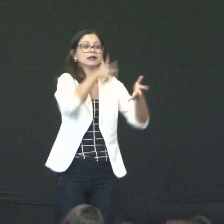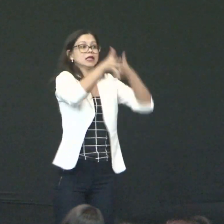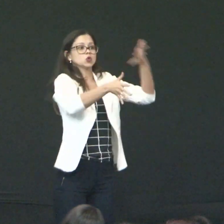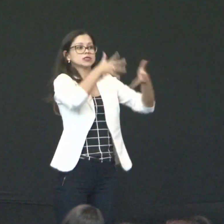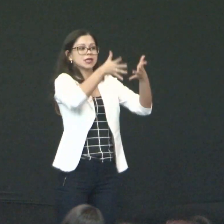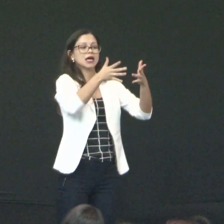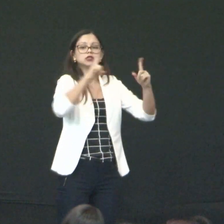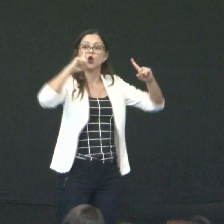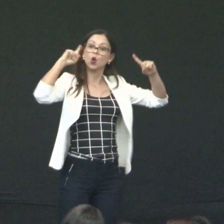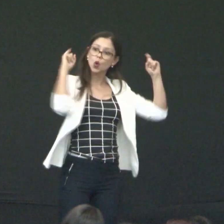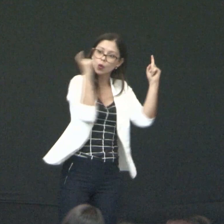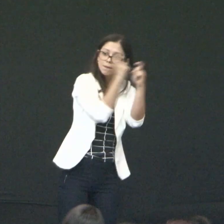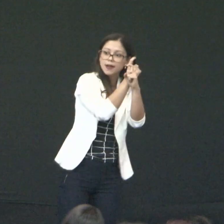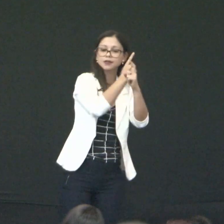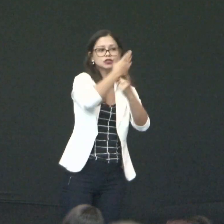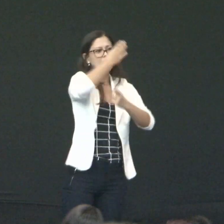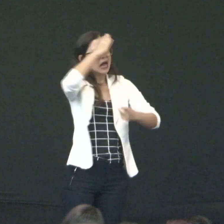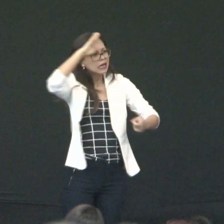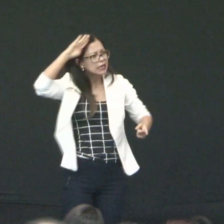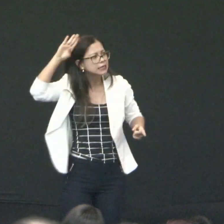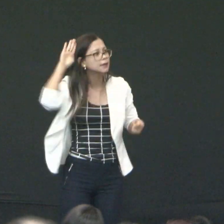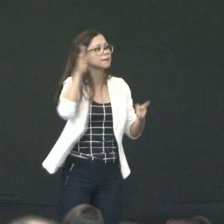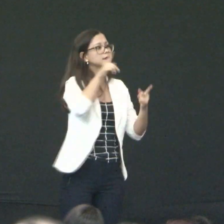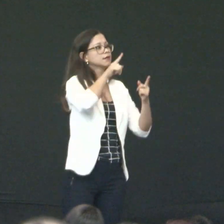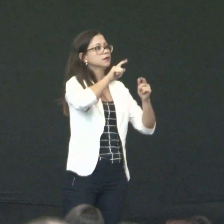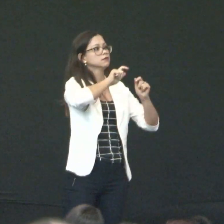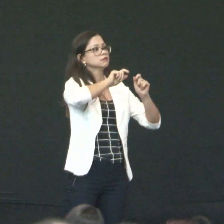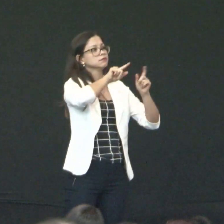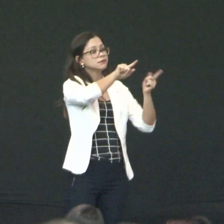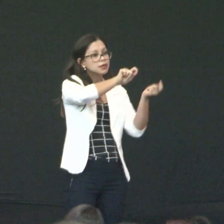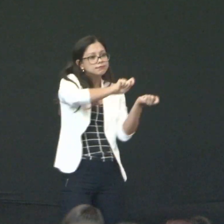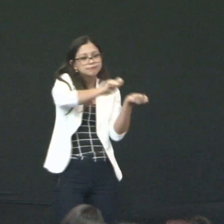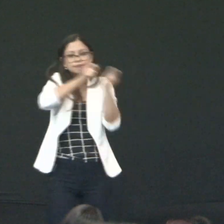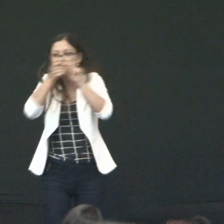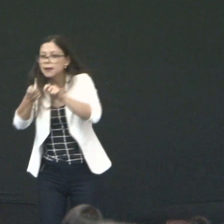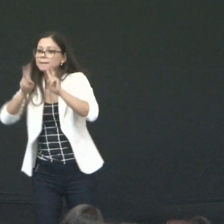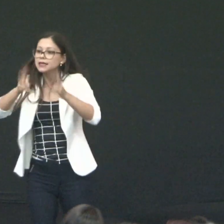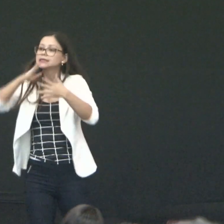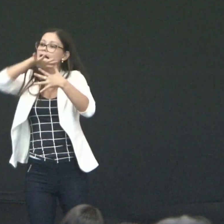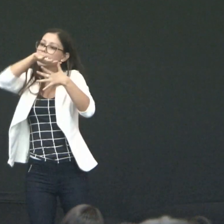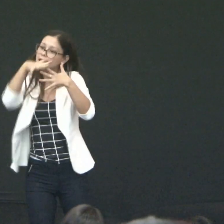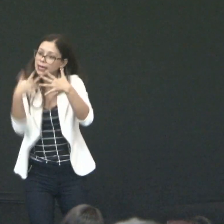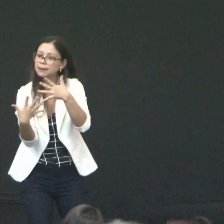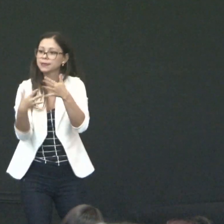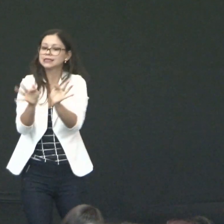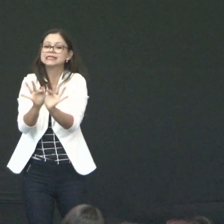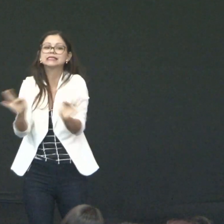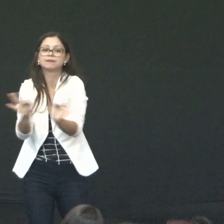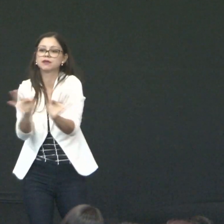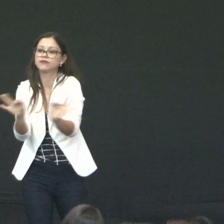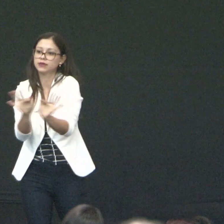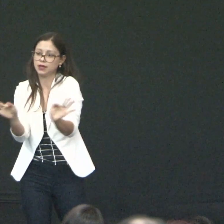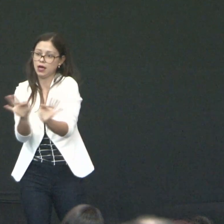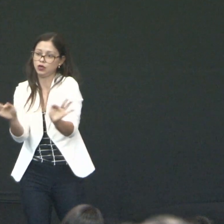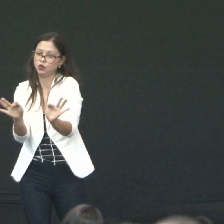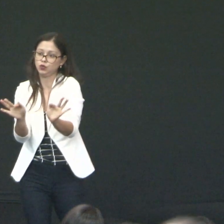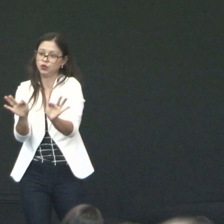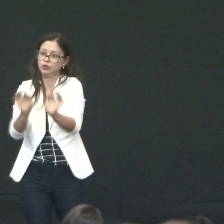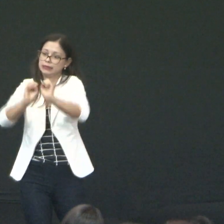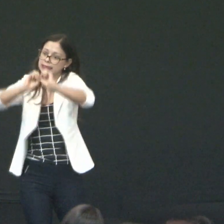Libras tátil, com um surdo que é guia-intérprete, ou ainda de um surdo que faz uma adequação de linguagem, trazendo, por exemplo,